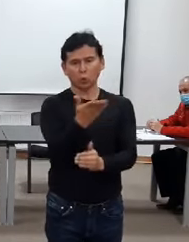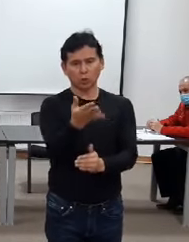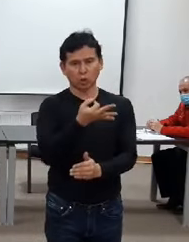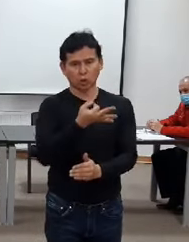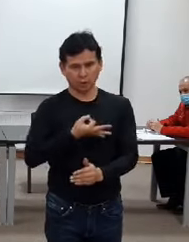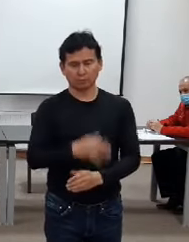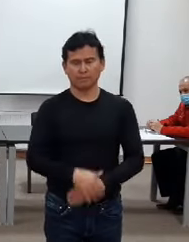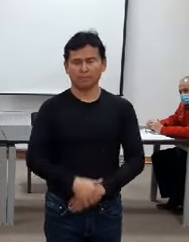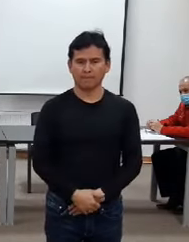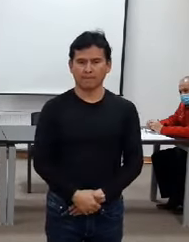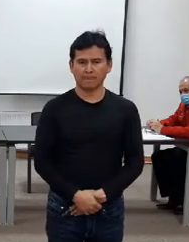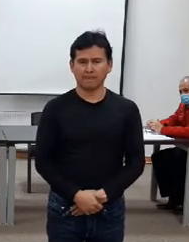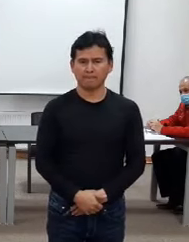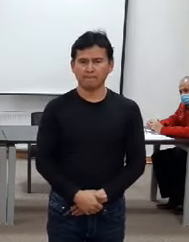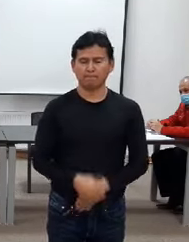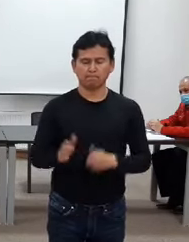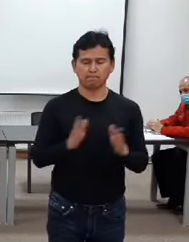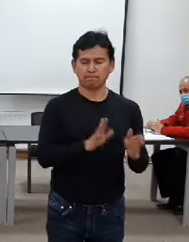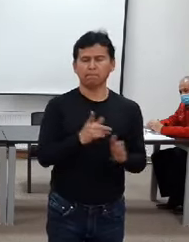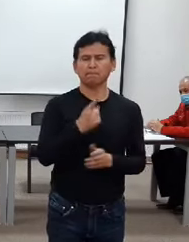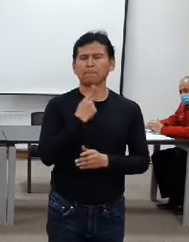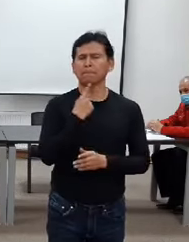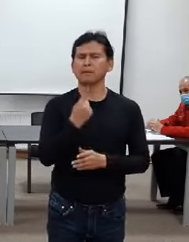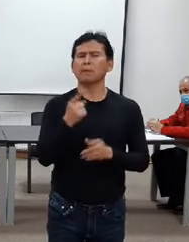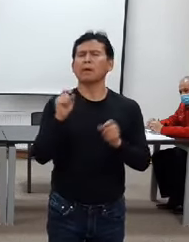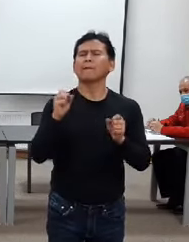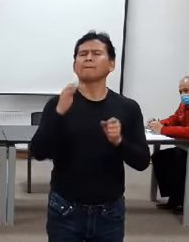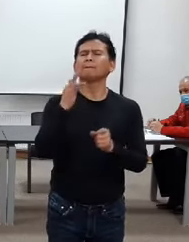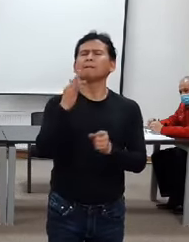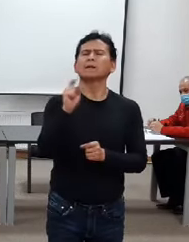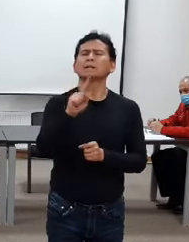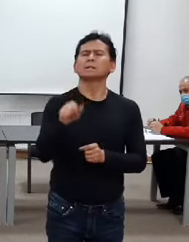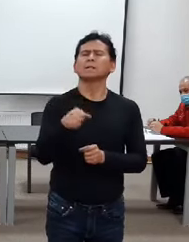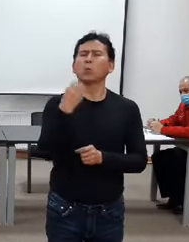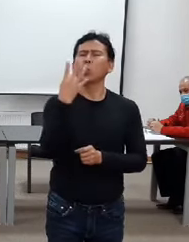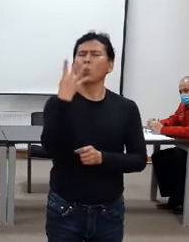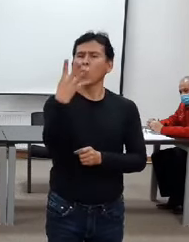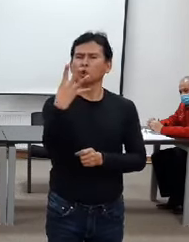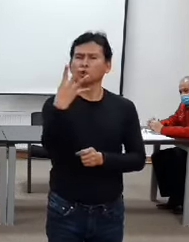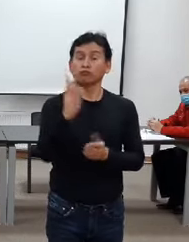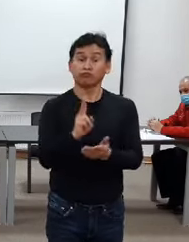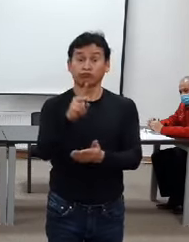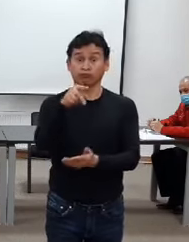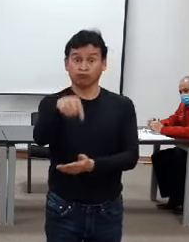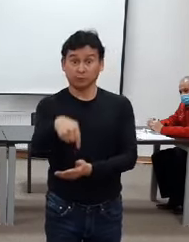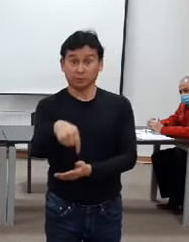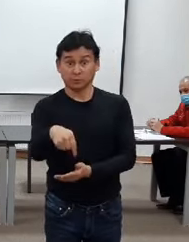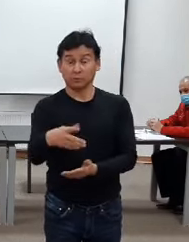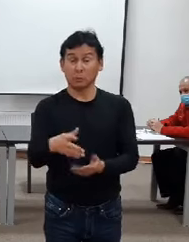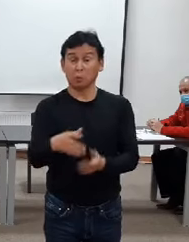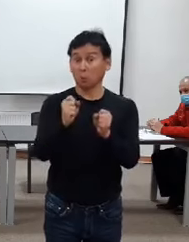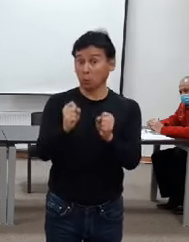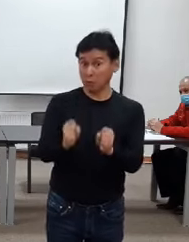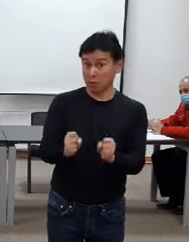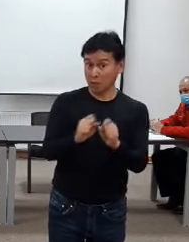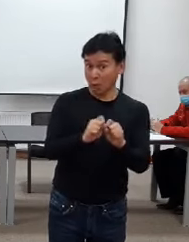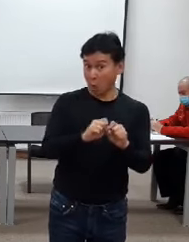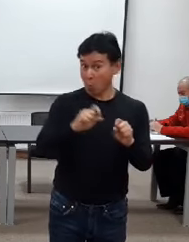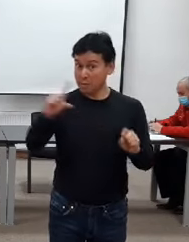menciona. En el caso de que se pasara una fase 4, que tengo entendido que no va a pasar, ¿podría